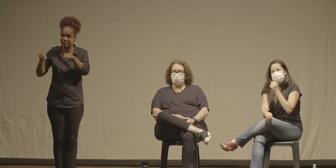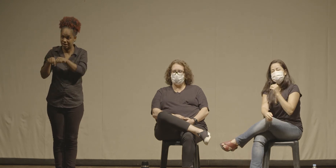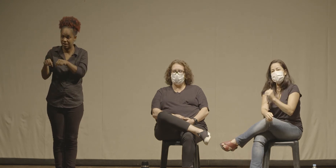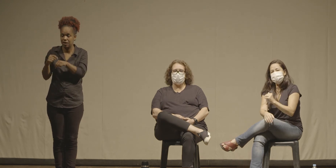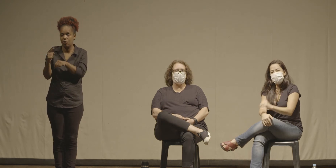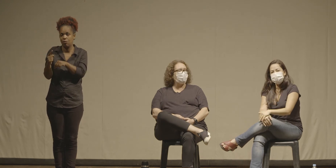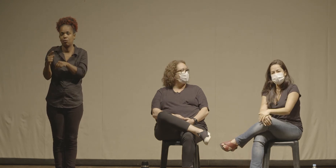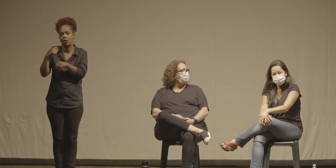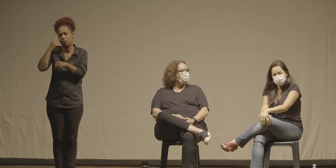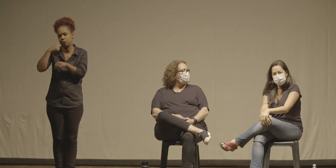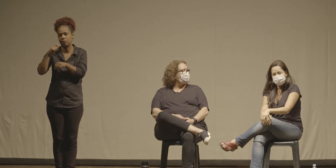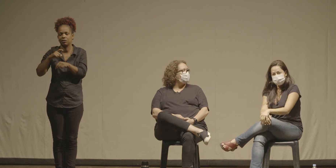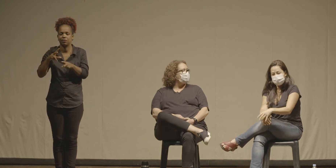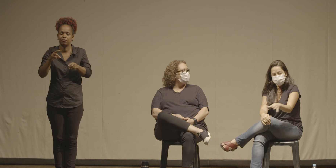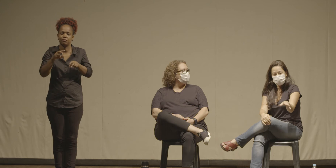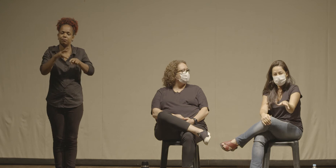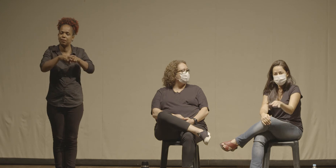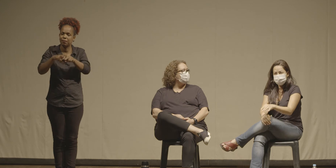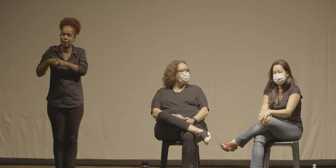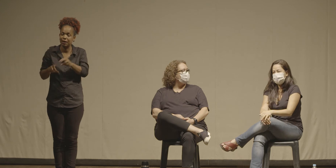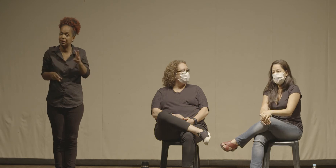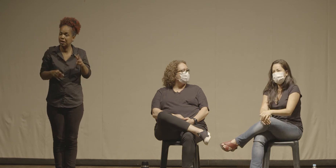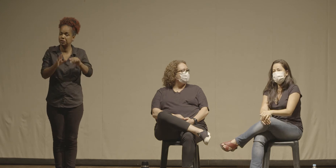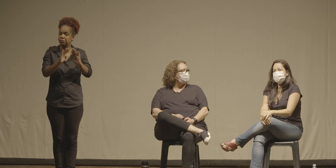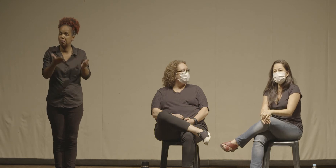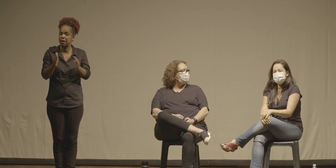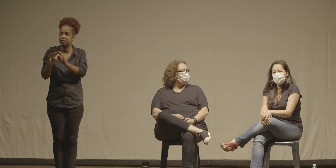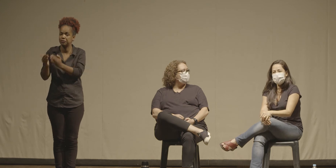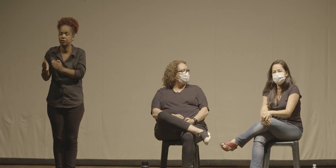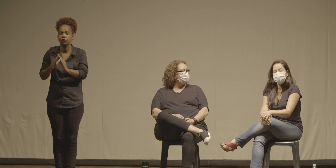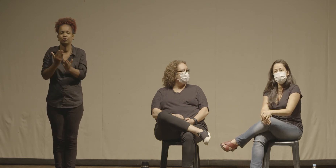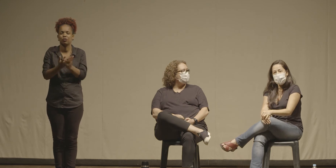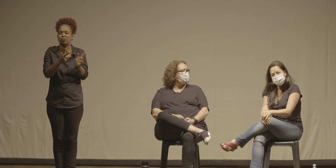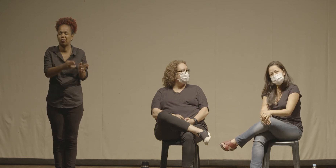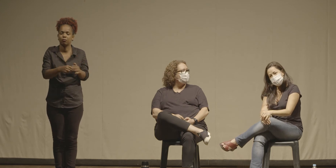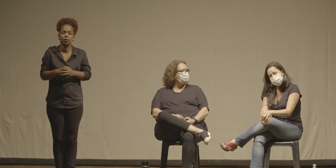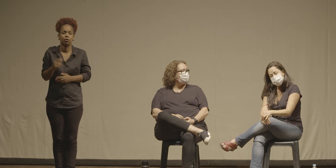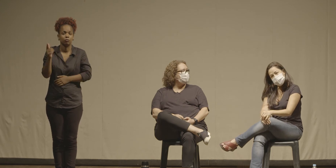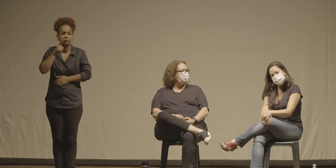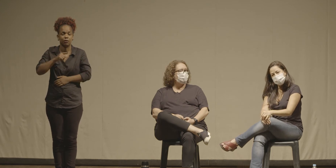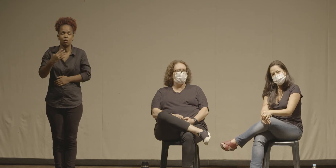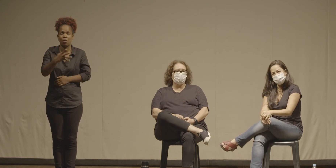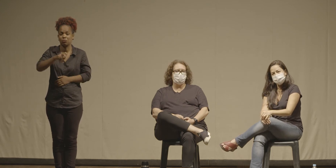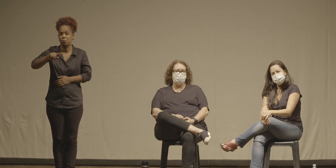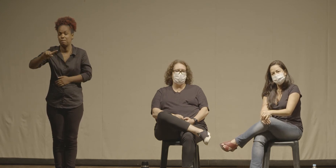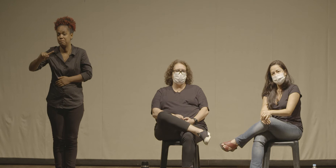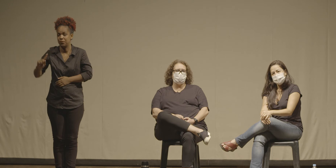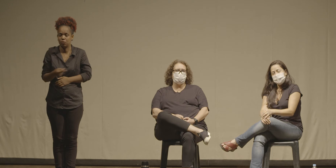e 3 mesas de carteira escolares. Nós chegamos à marca de 4 milhões de